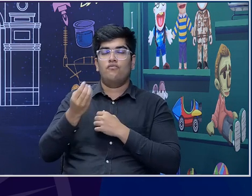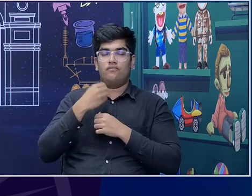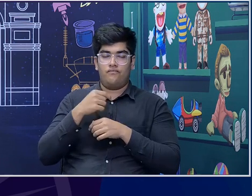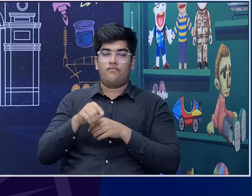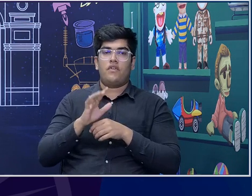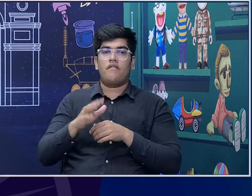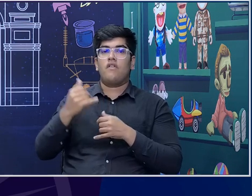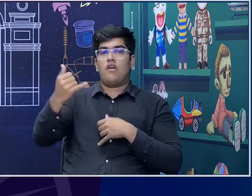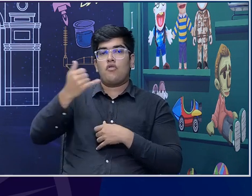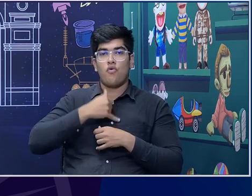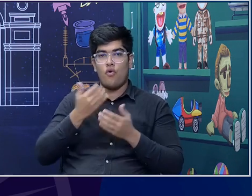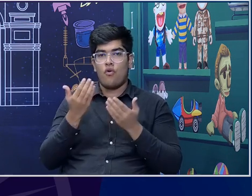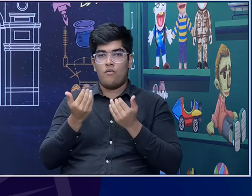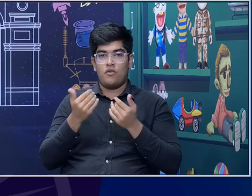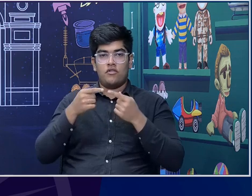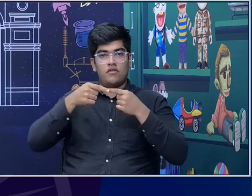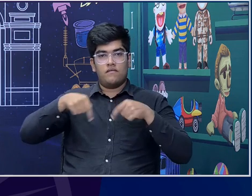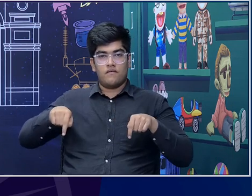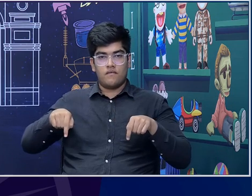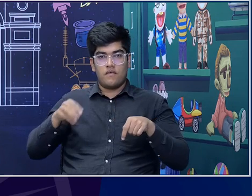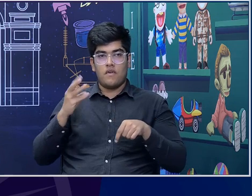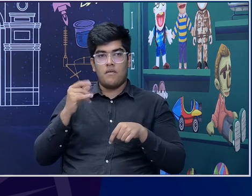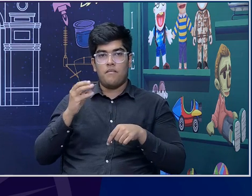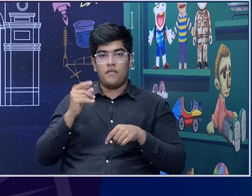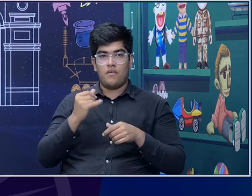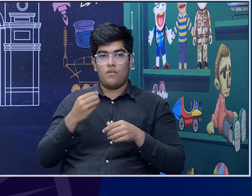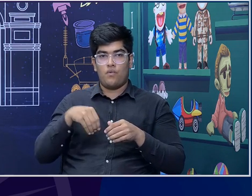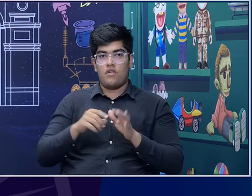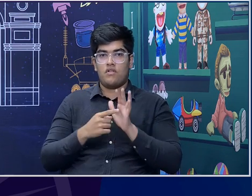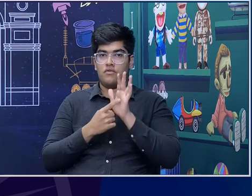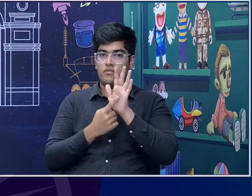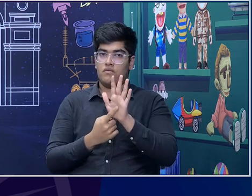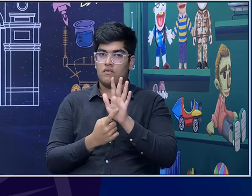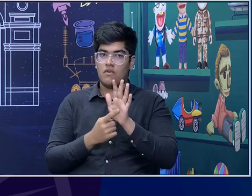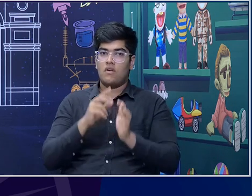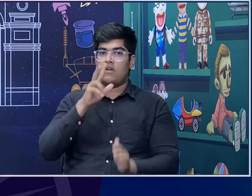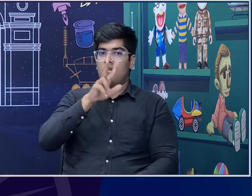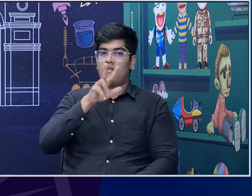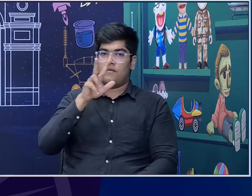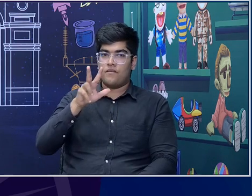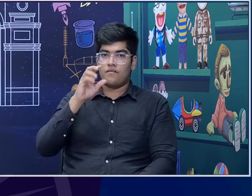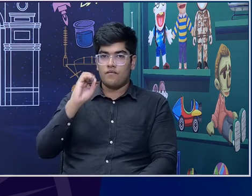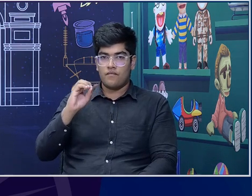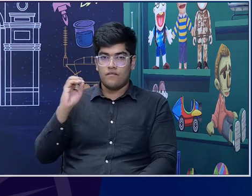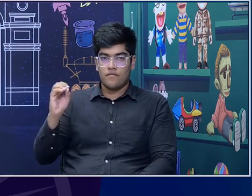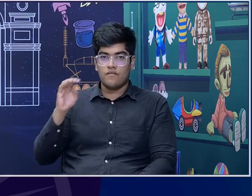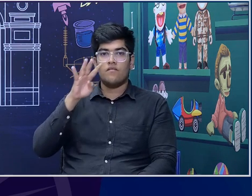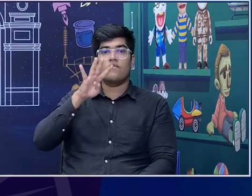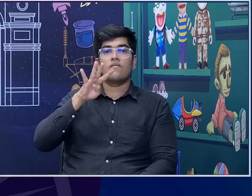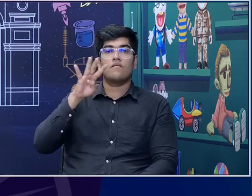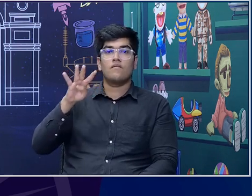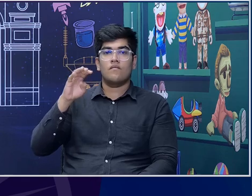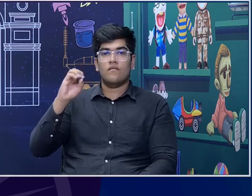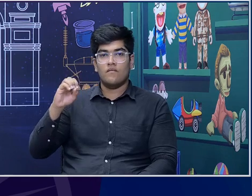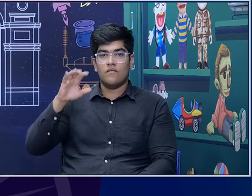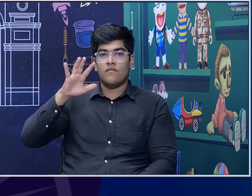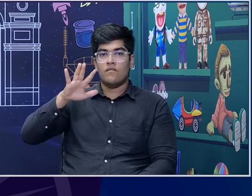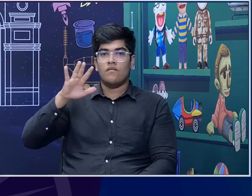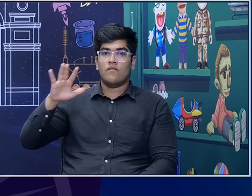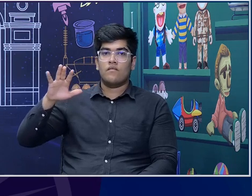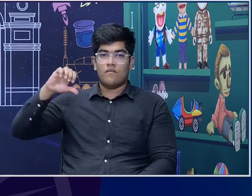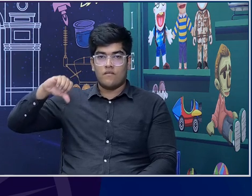आप हमें कौल कर सकते हैं हमारा फोन नमबर है 880-00-44-0559